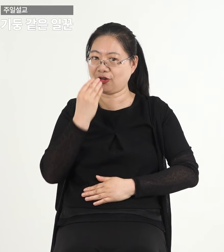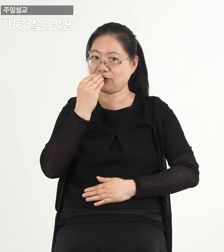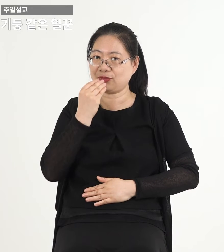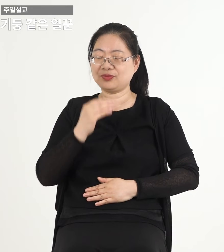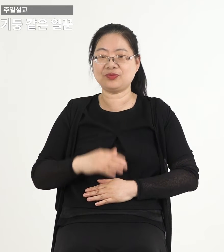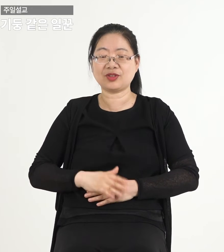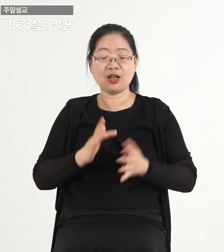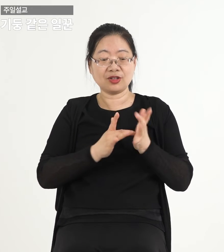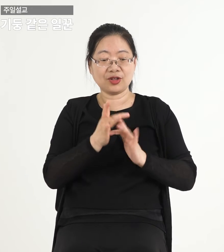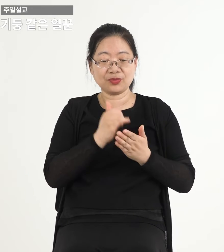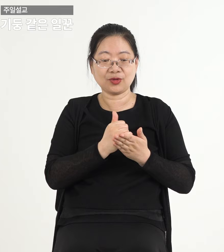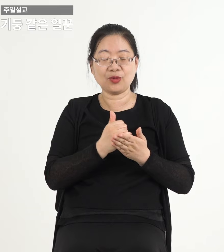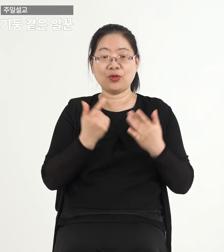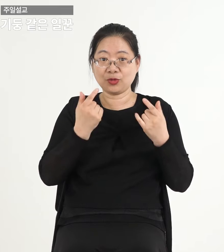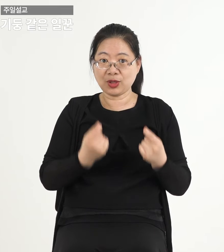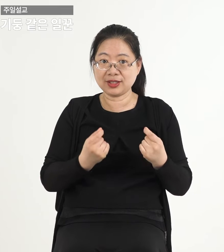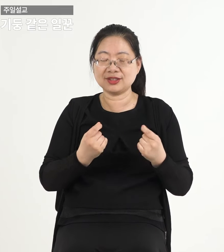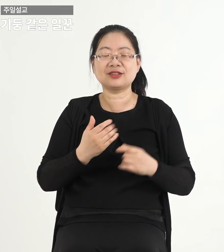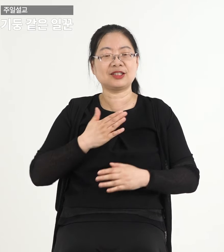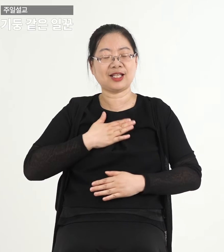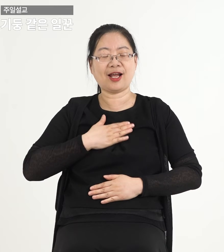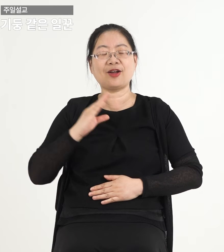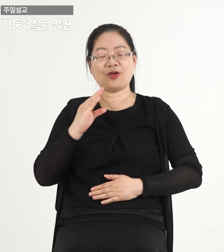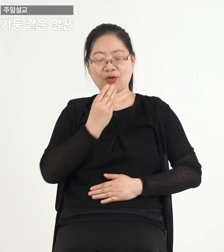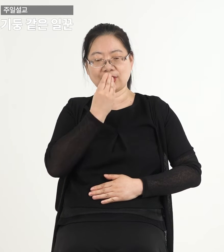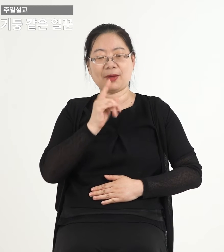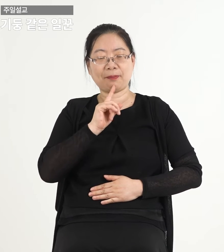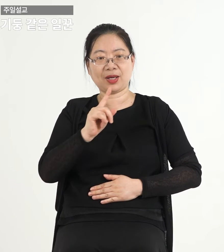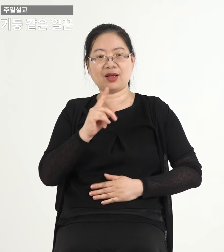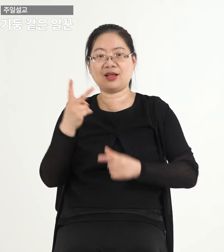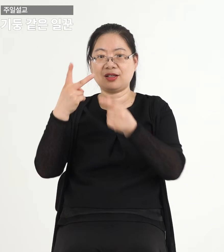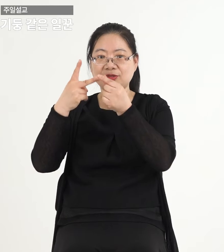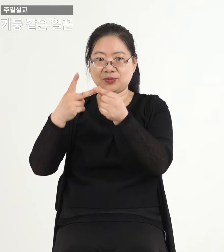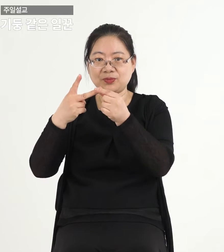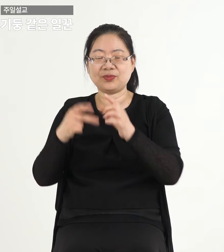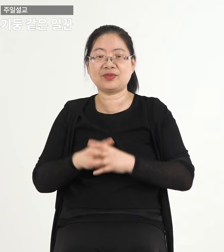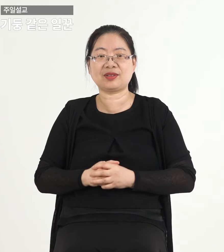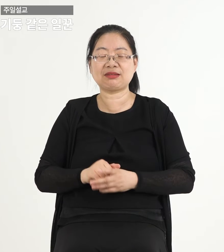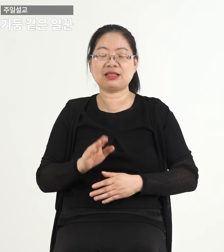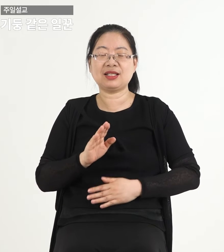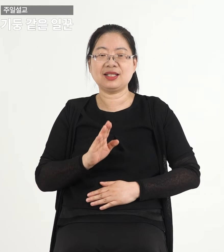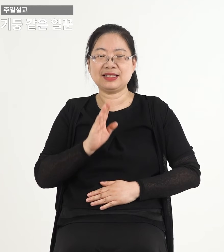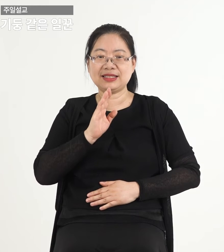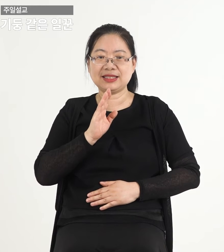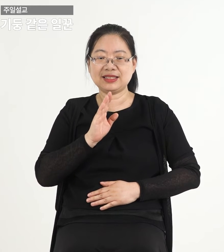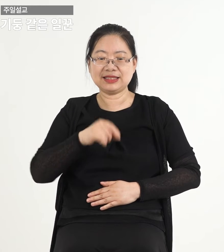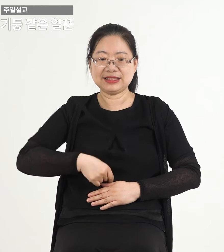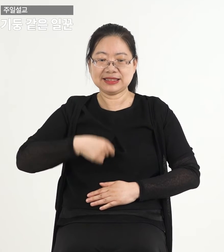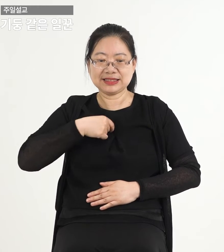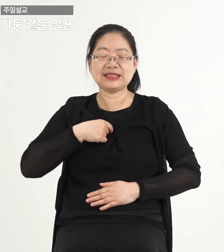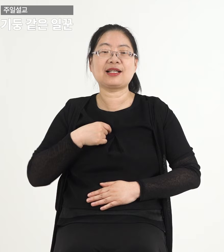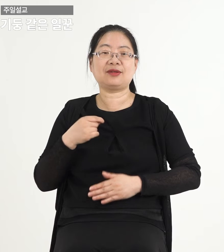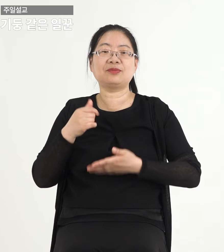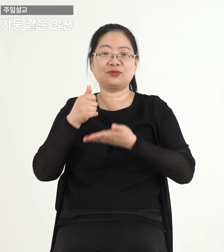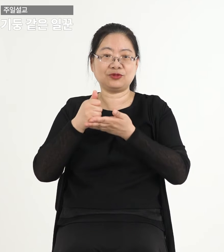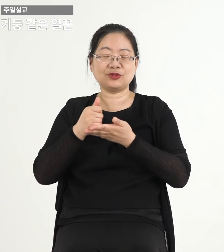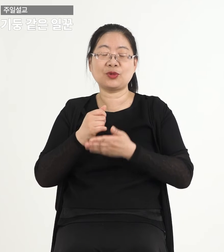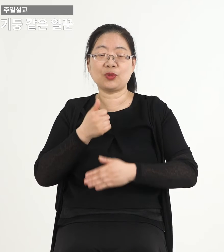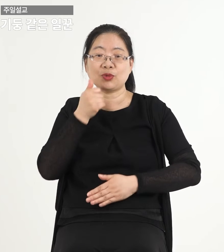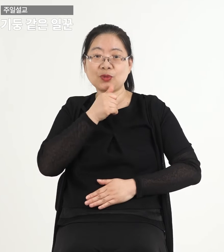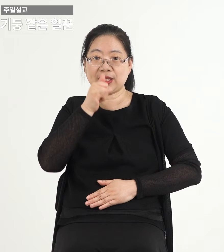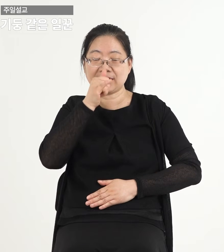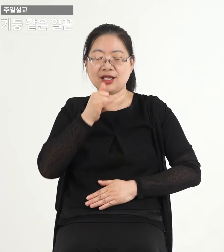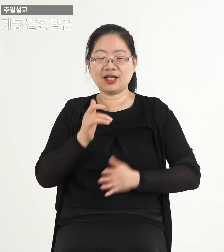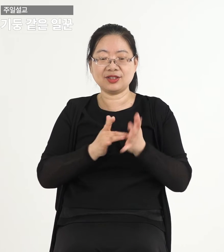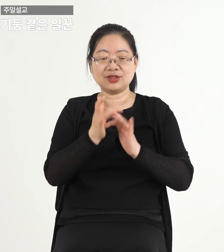예수님도 거룩하심으로 자기를 소개했어요. 두 번째는 진실하신 분으로 소개를 했어요.